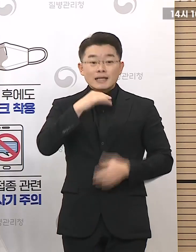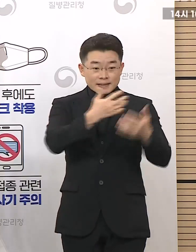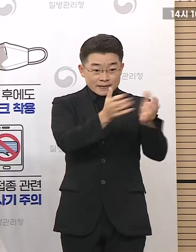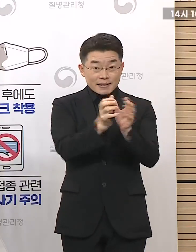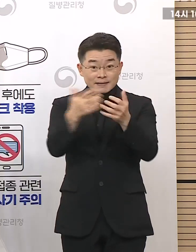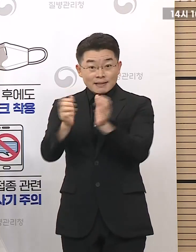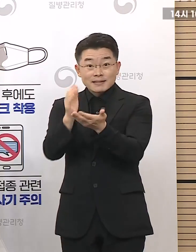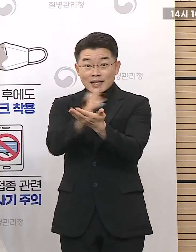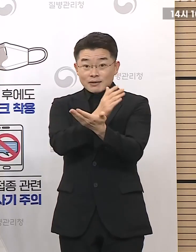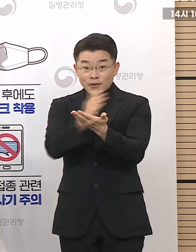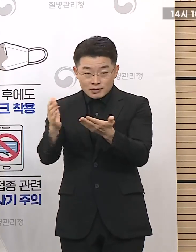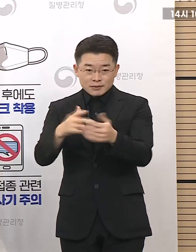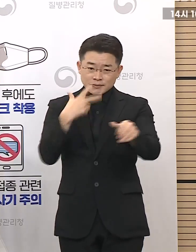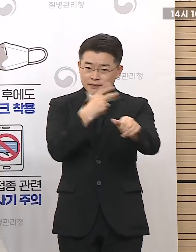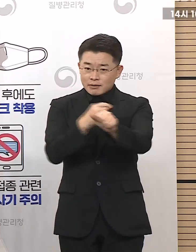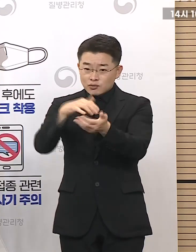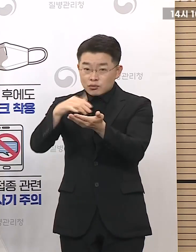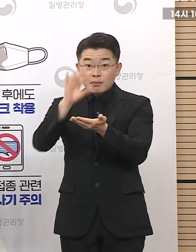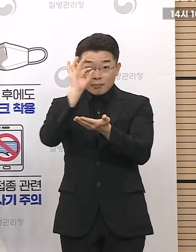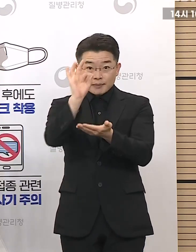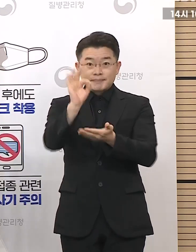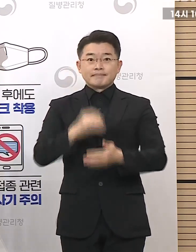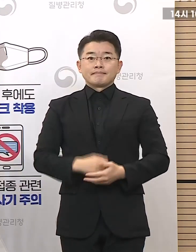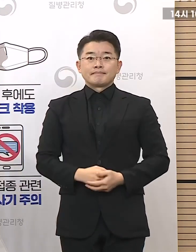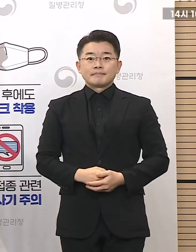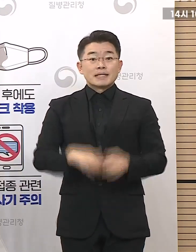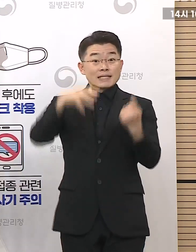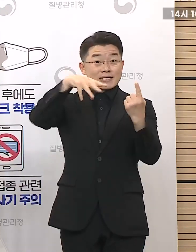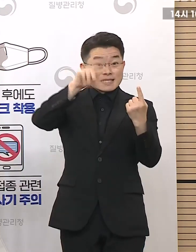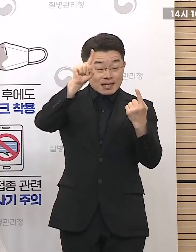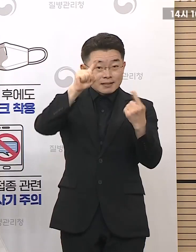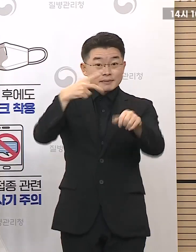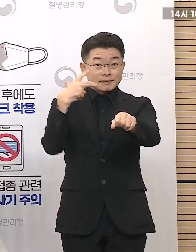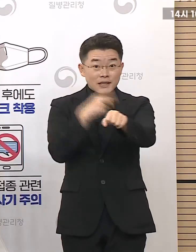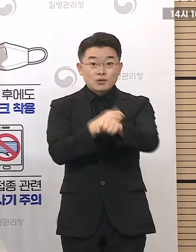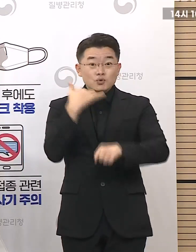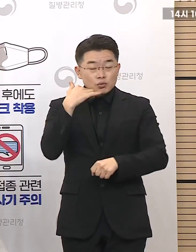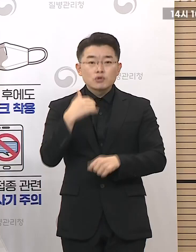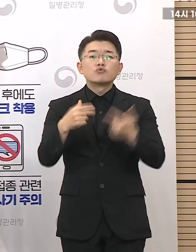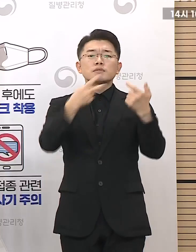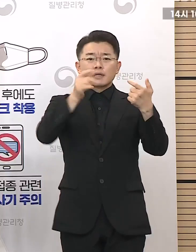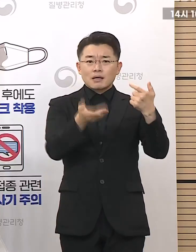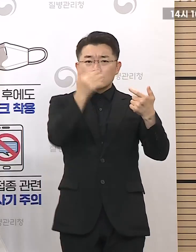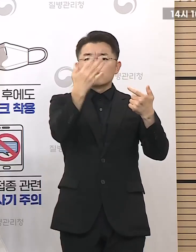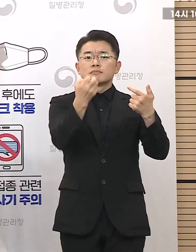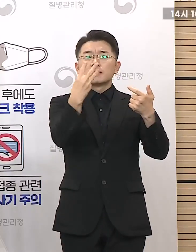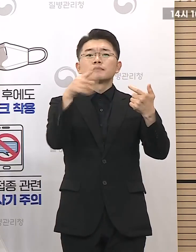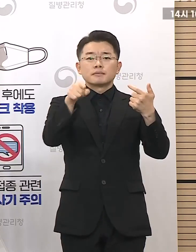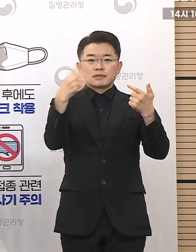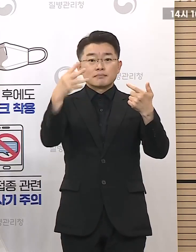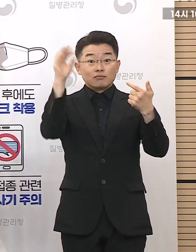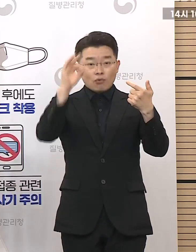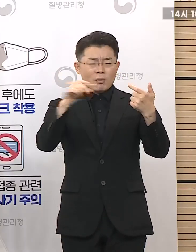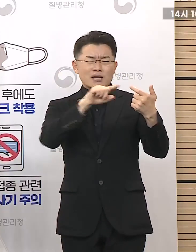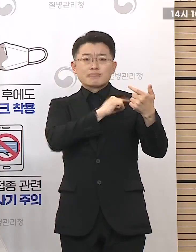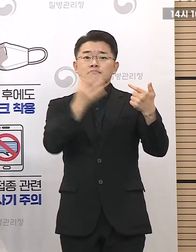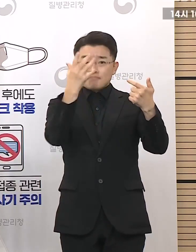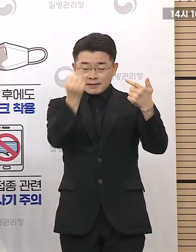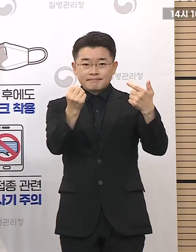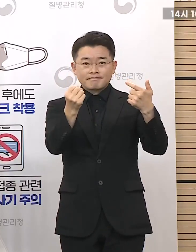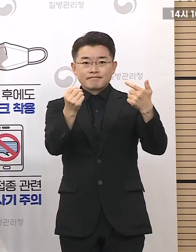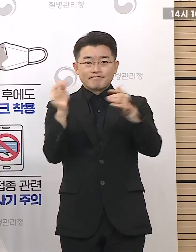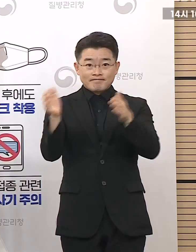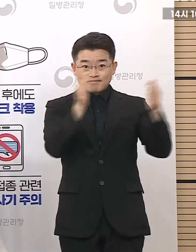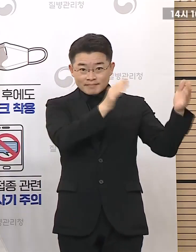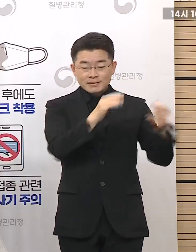연령대별 인구 대비 접종률을 보면은 1차 접종 기준으로 60대가 93.3%로 가장